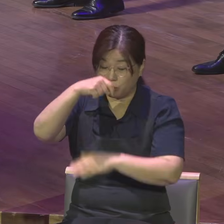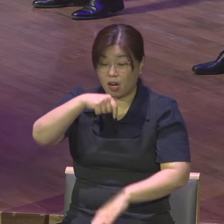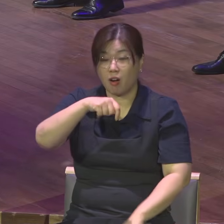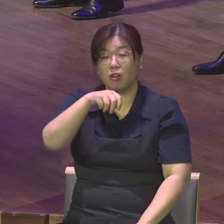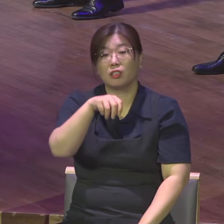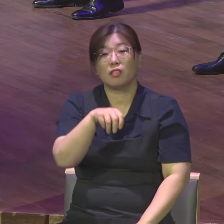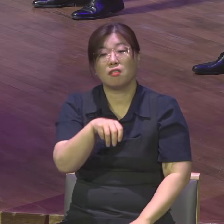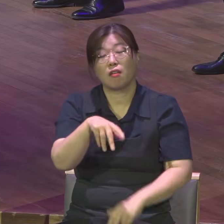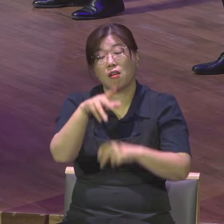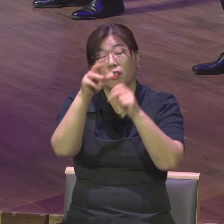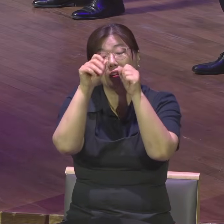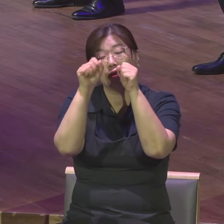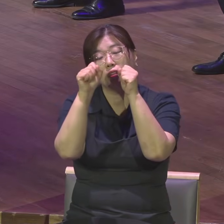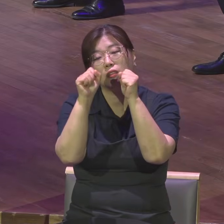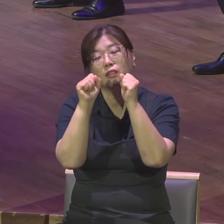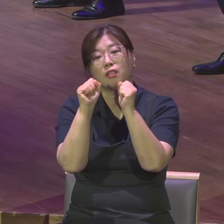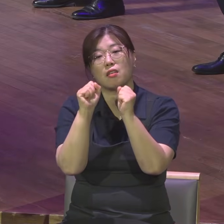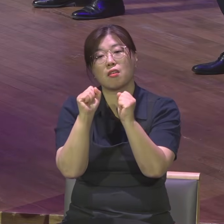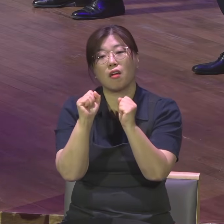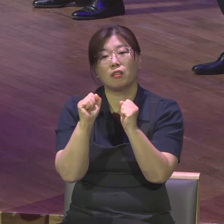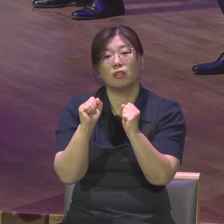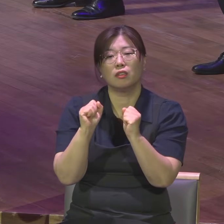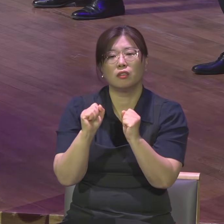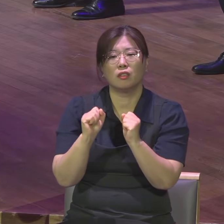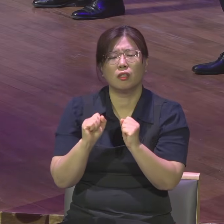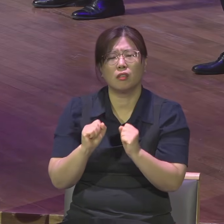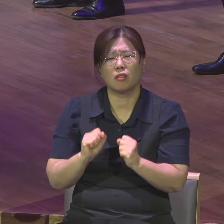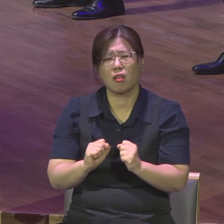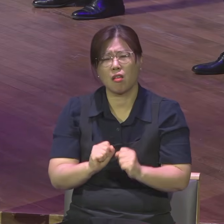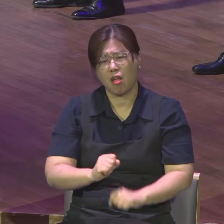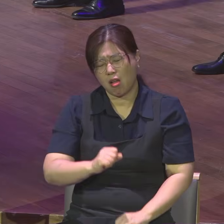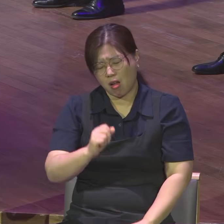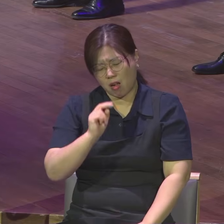주님 여기 계시기에